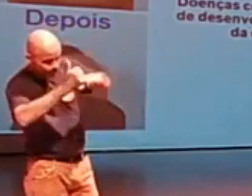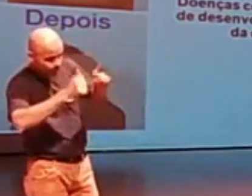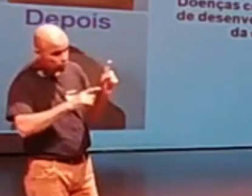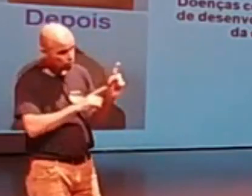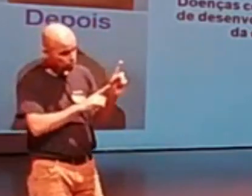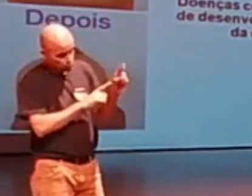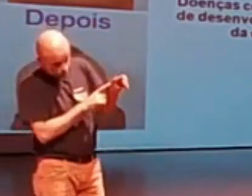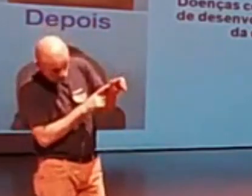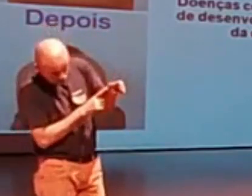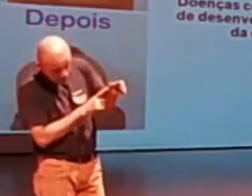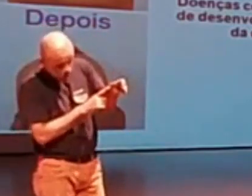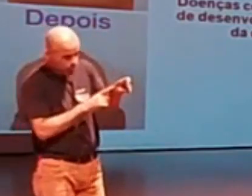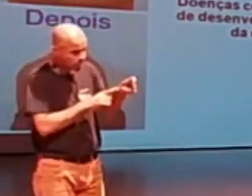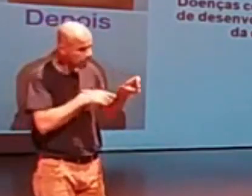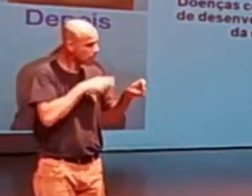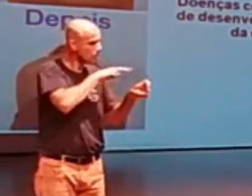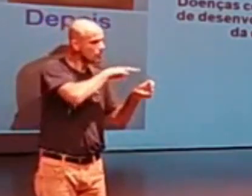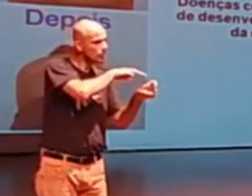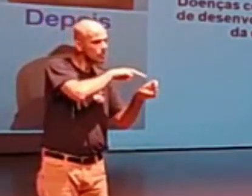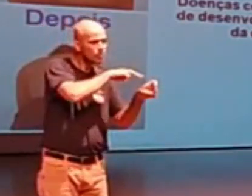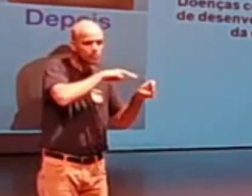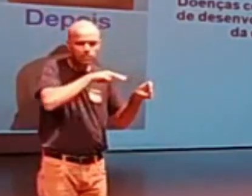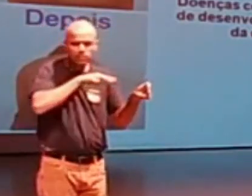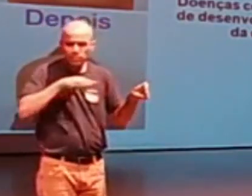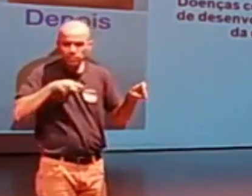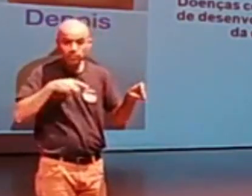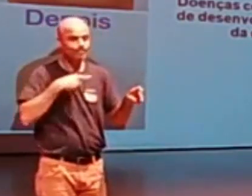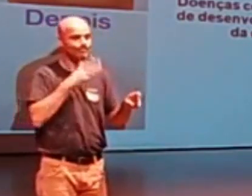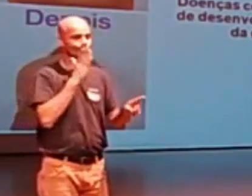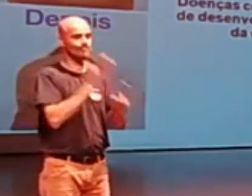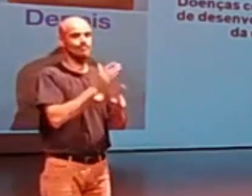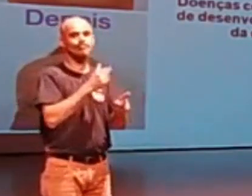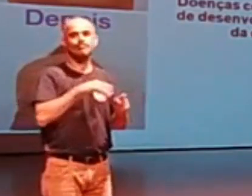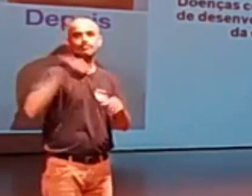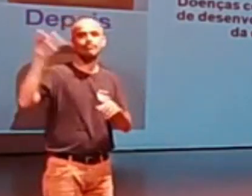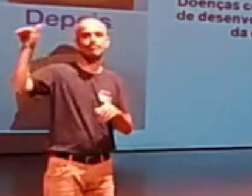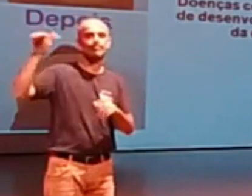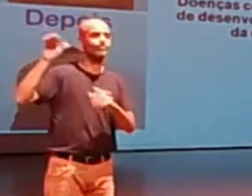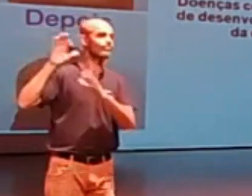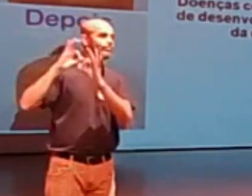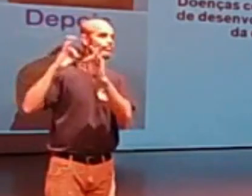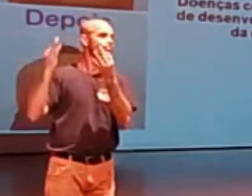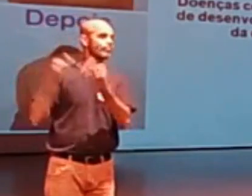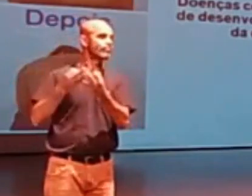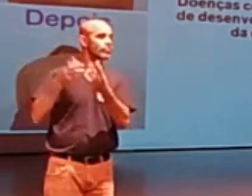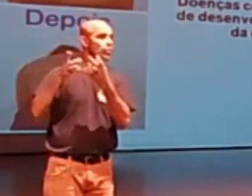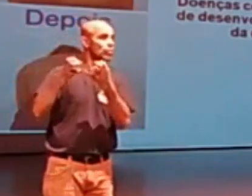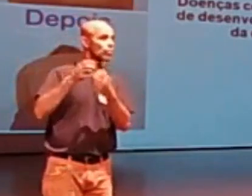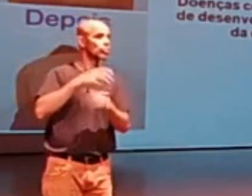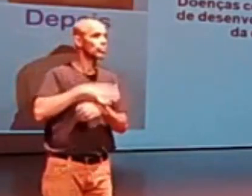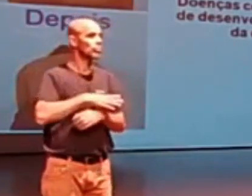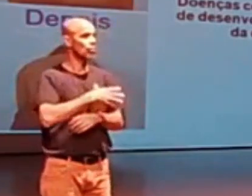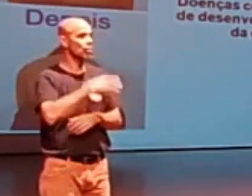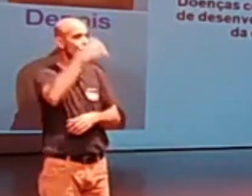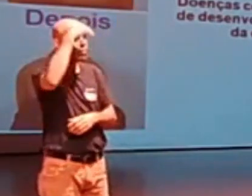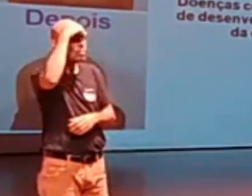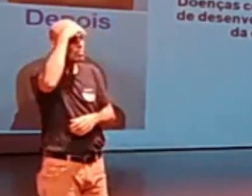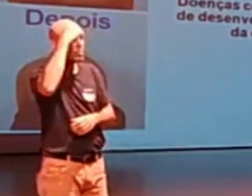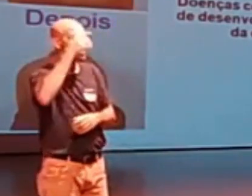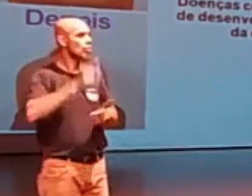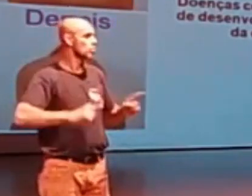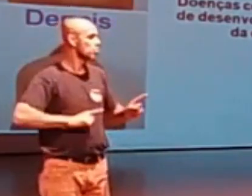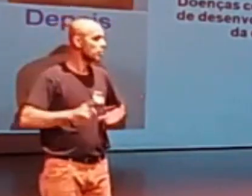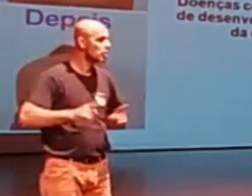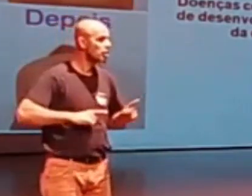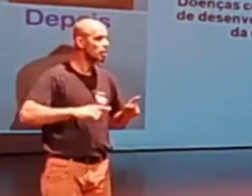precoce, alerta a família. Isso é muito tranquilo, todo mundo que está aqui pode reparar um primo, um sobrinho. A questão é que essas políticas elas têm que ser divulgadas,